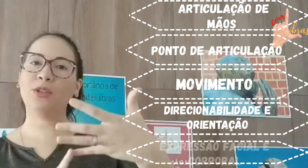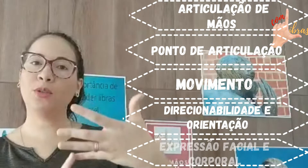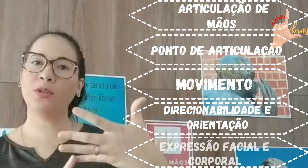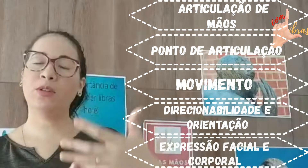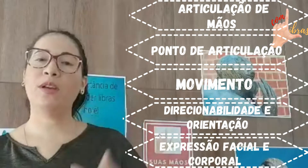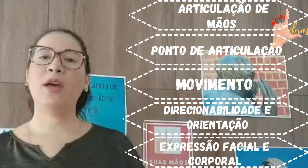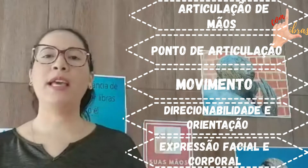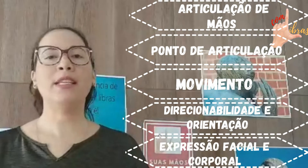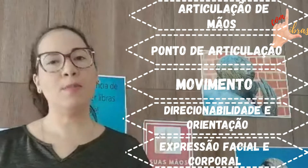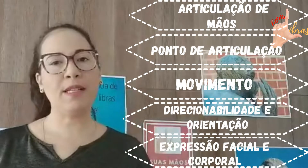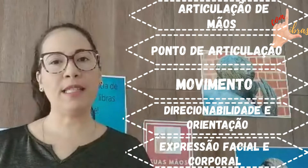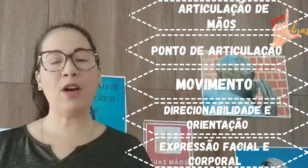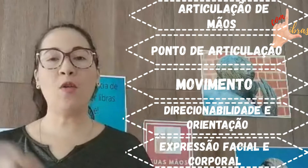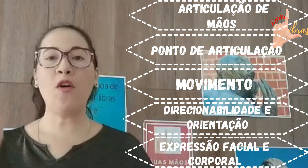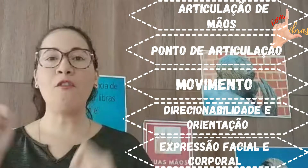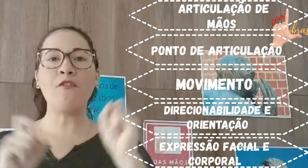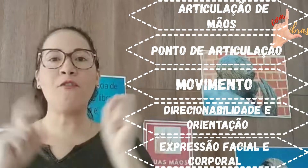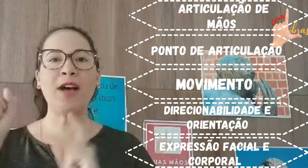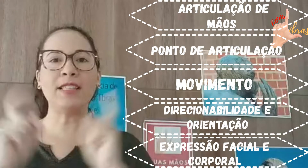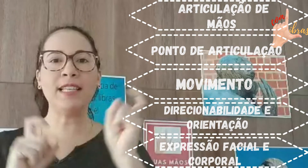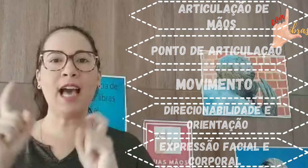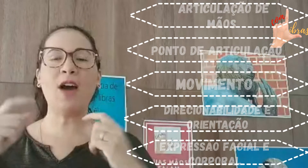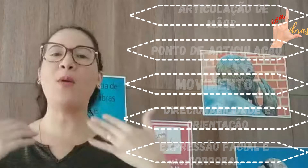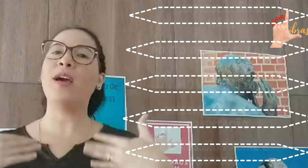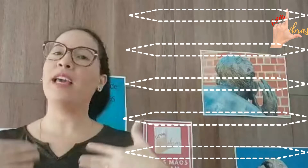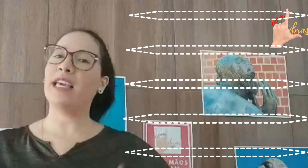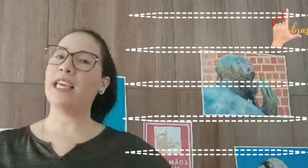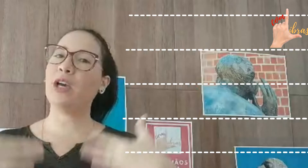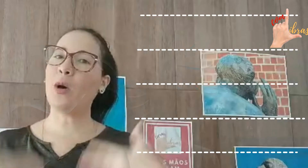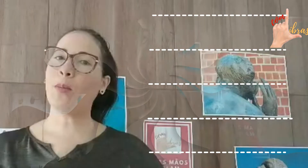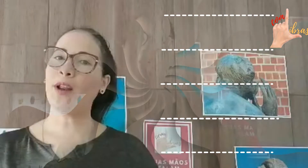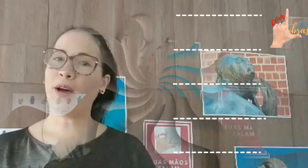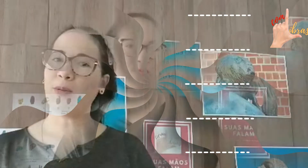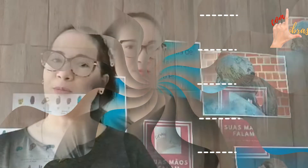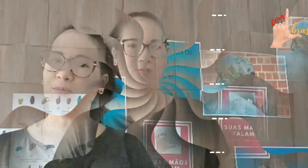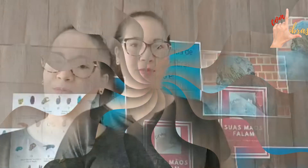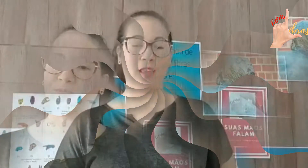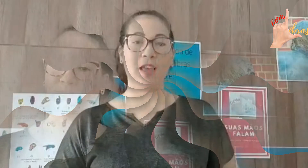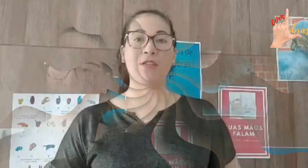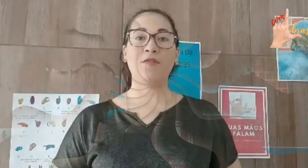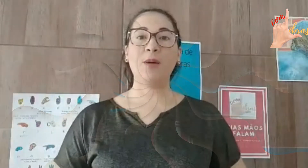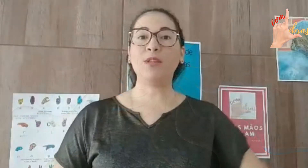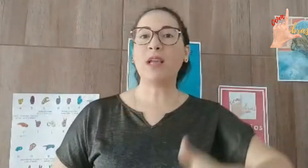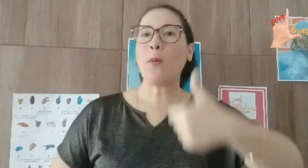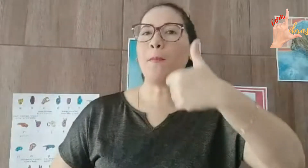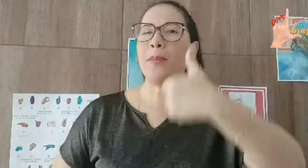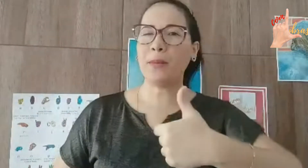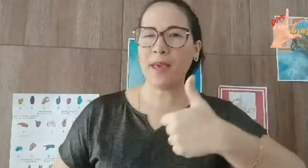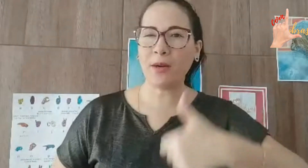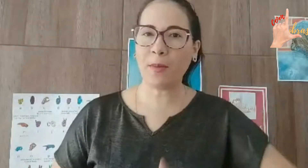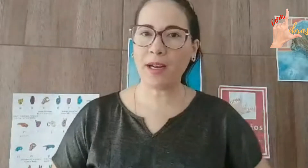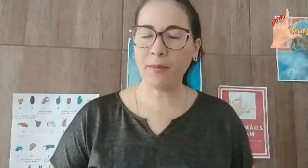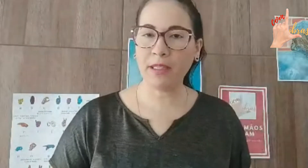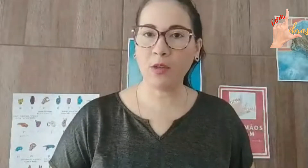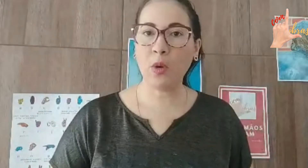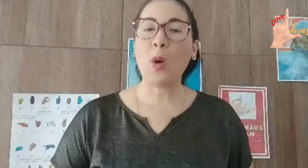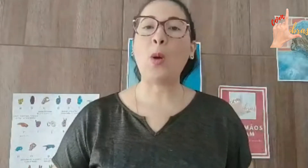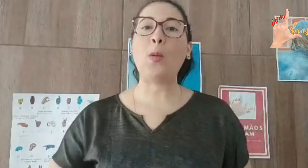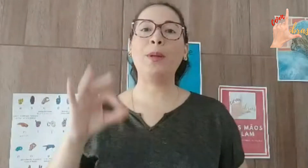Quinto, expressão facial e corporal. Vamos ao primeiro parâmetro. O